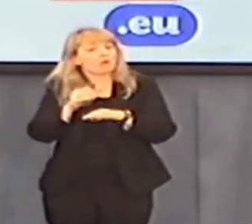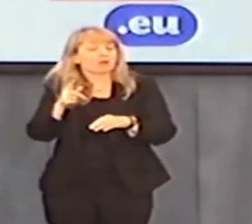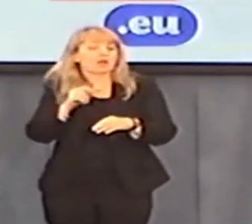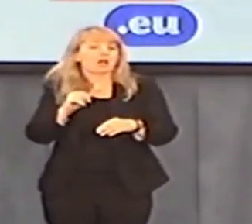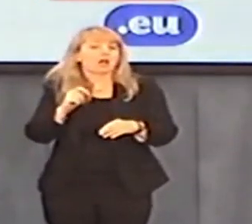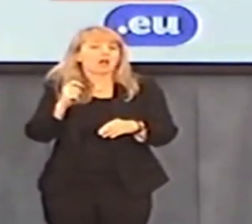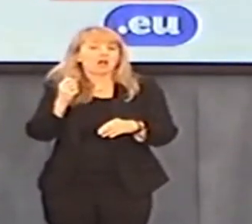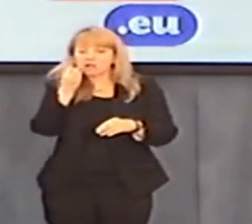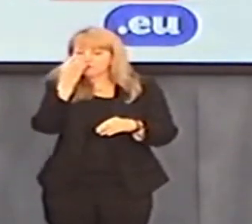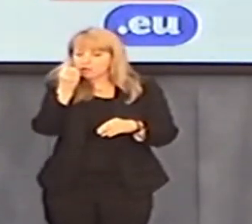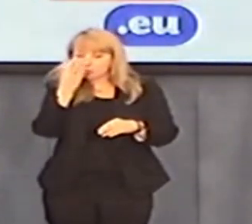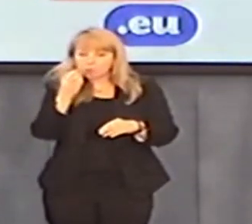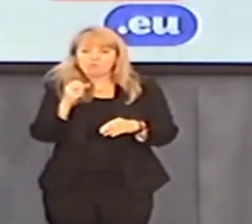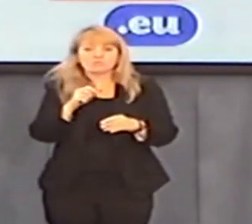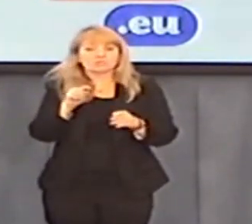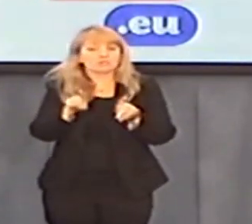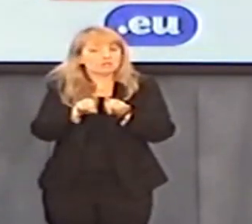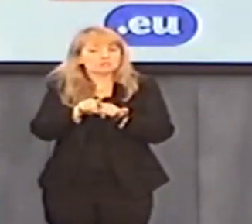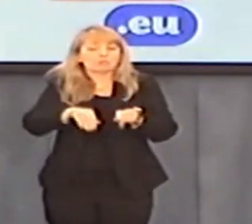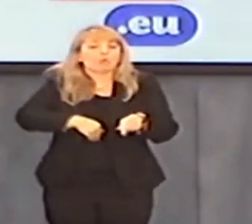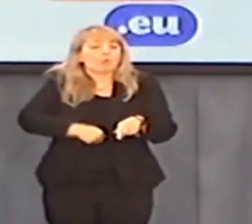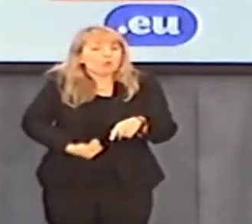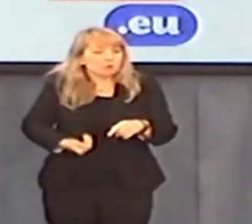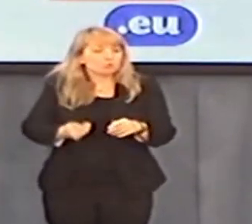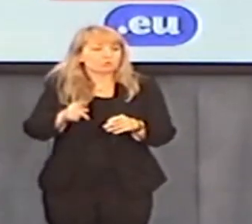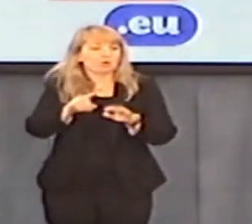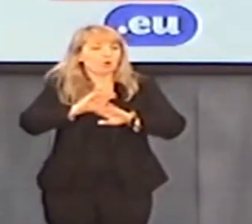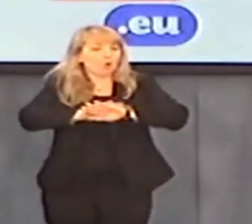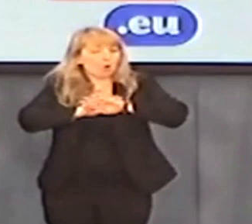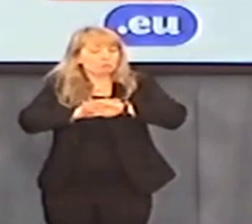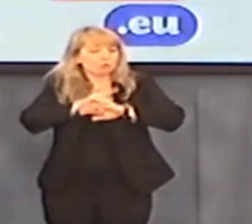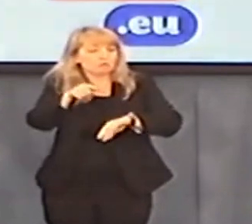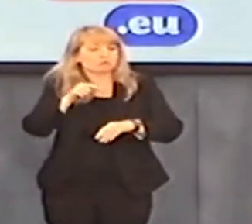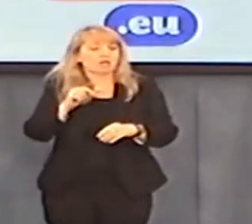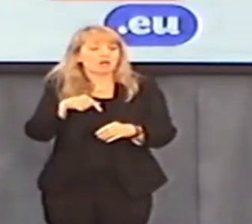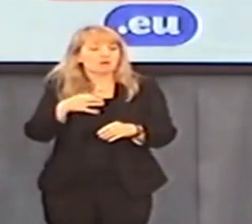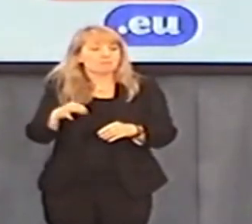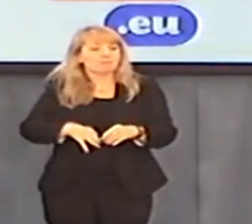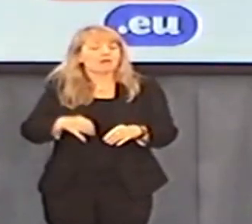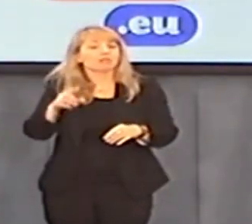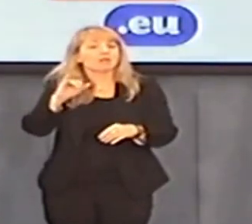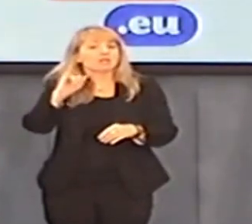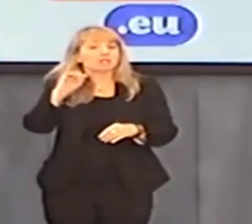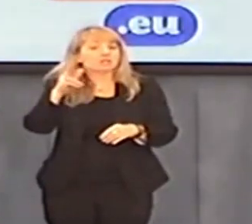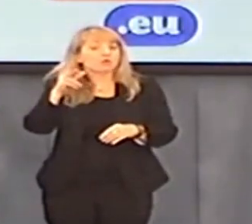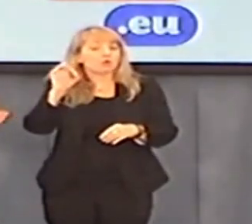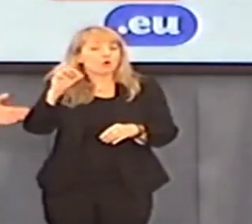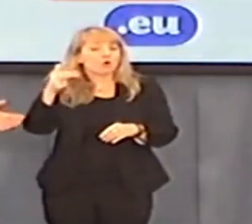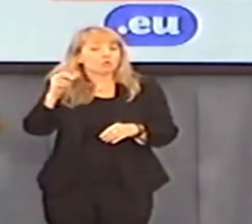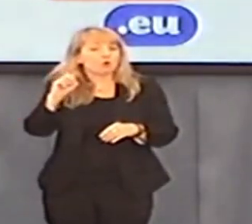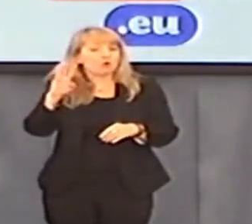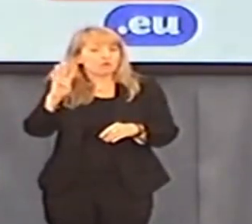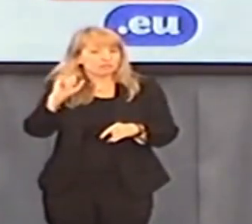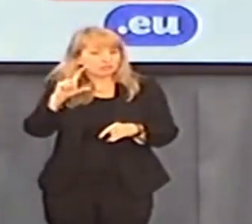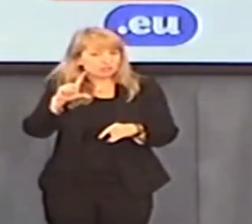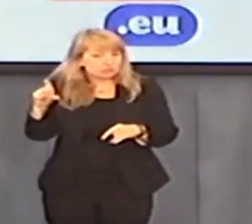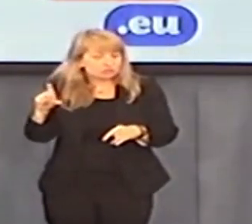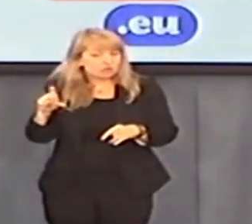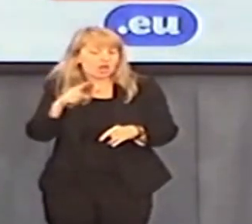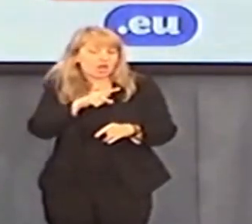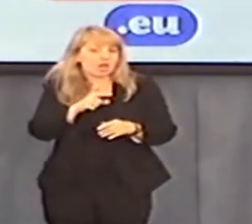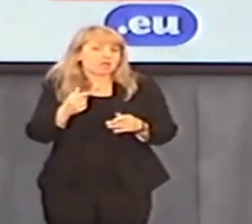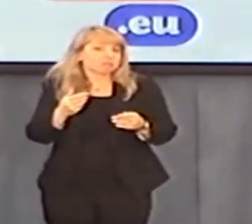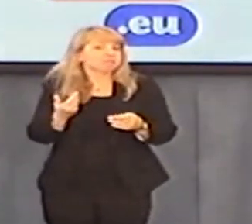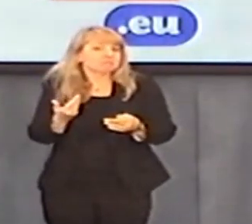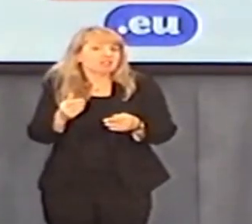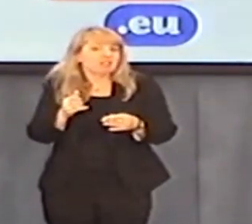głoduje w obronie Piotra Ikonowicza i on jest w więzieniu, a pedofile są bezkarni. Tak jak powiedział Roman Kotliński,